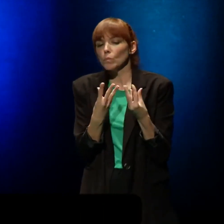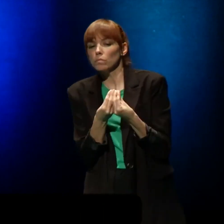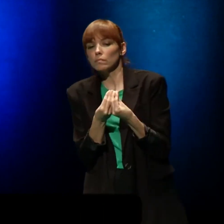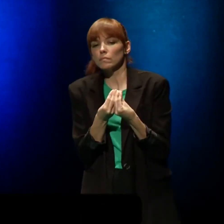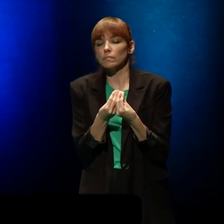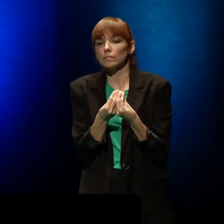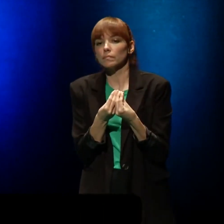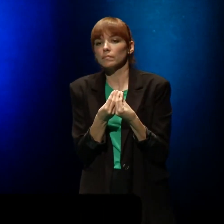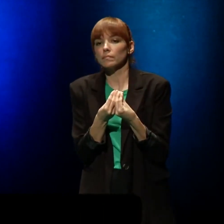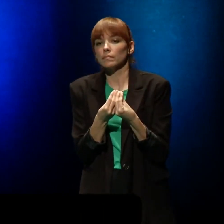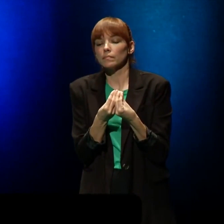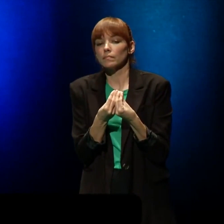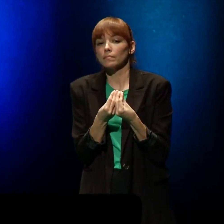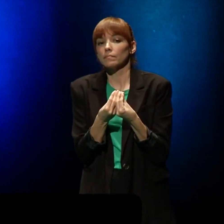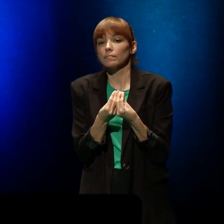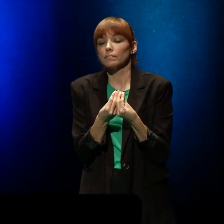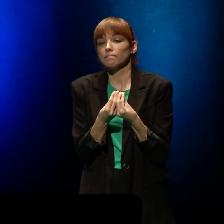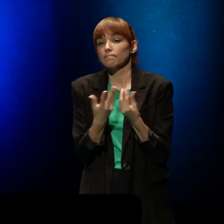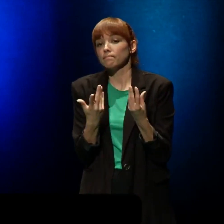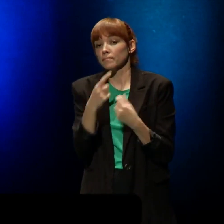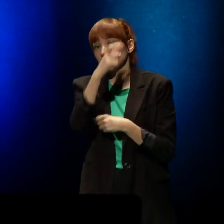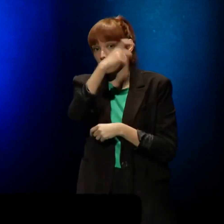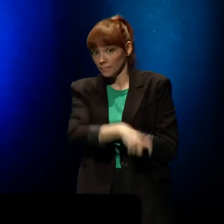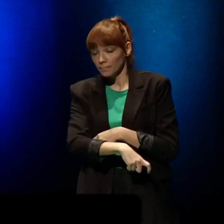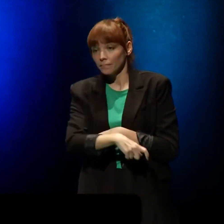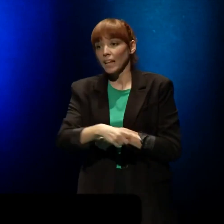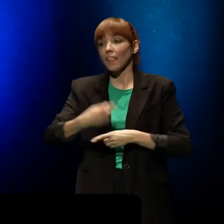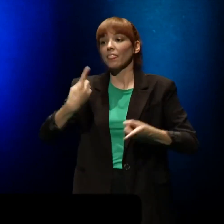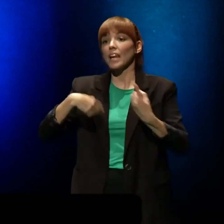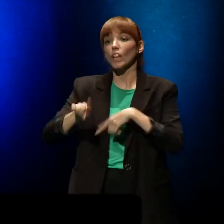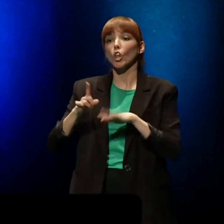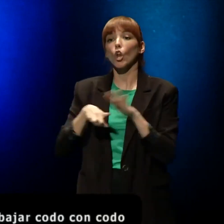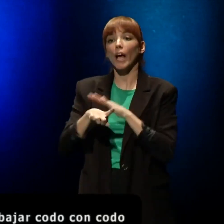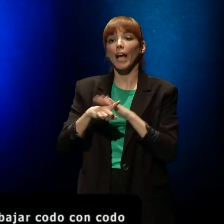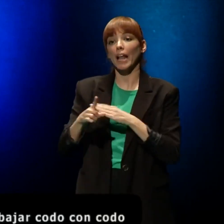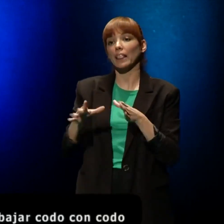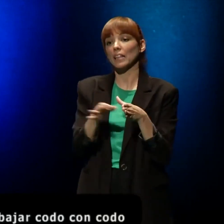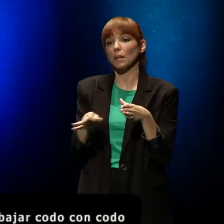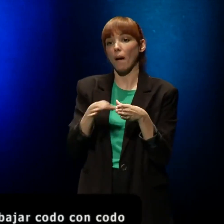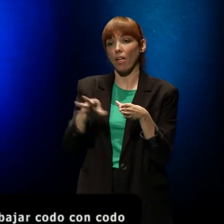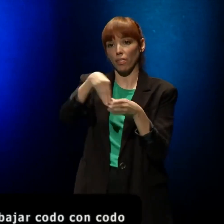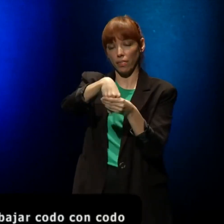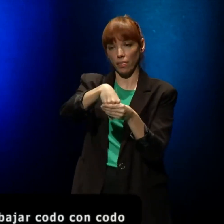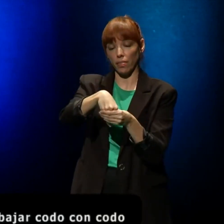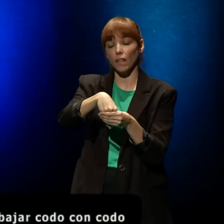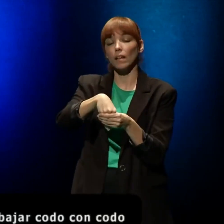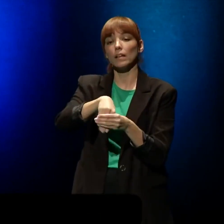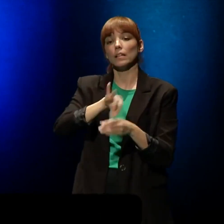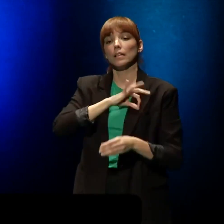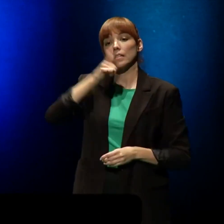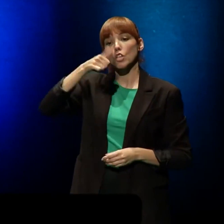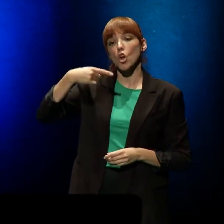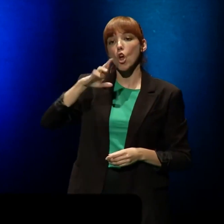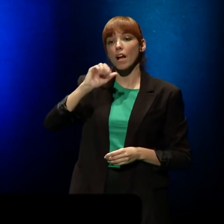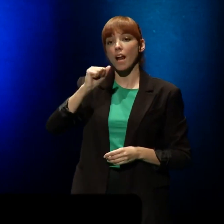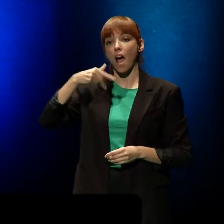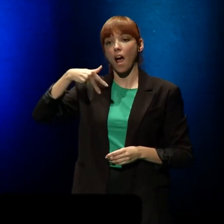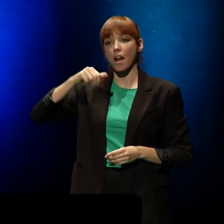con el director gerente del SEPAZ, con José Vicente Granado,